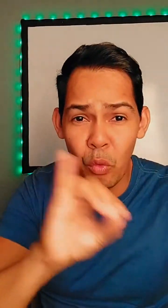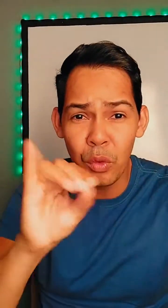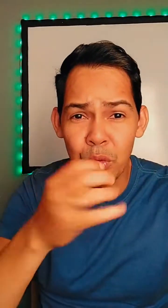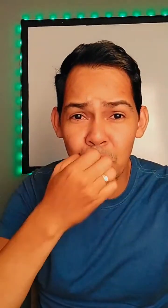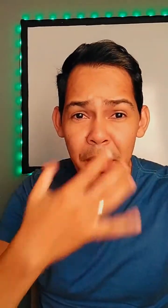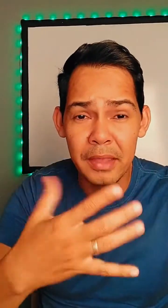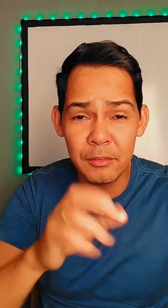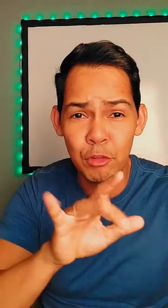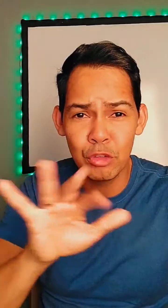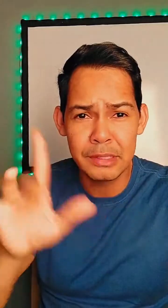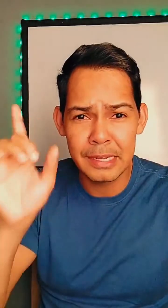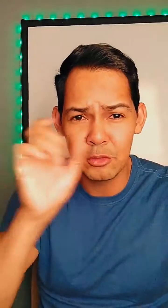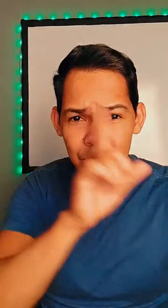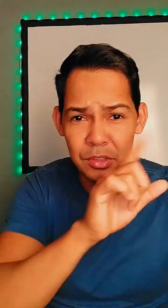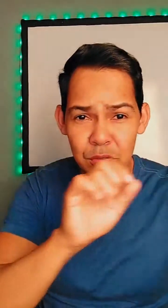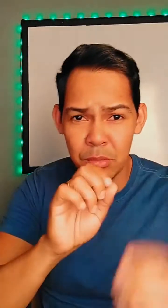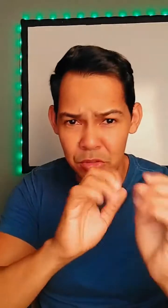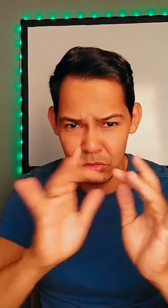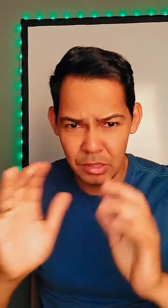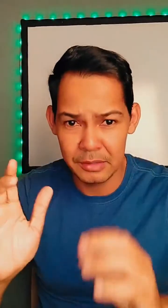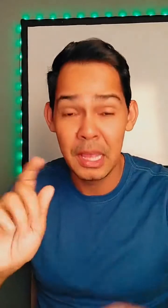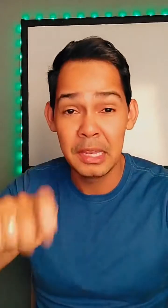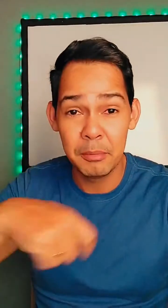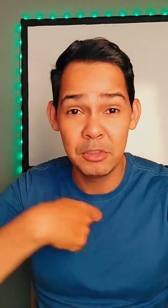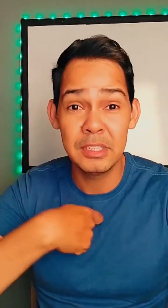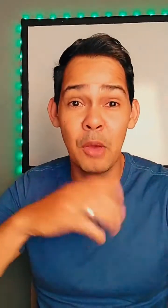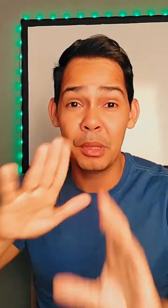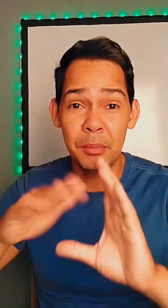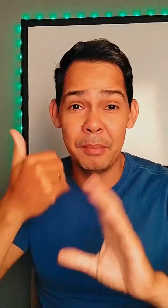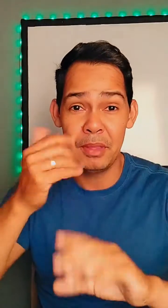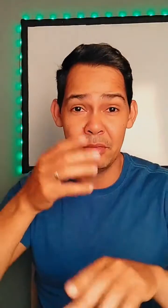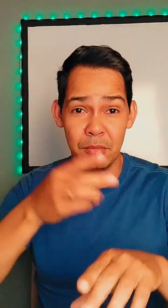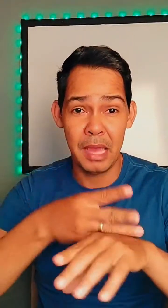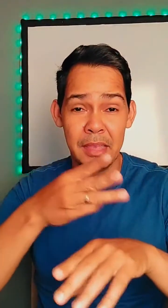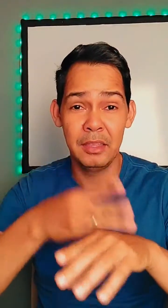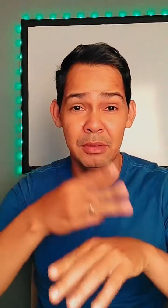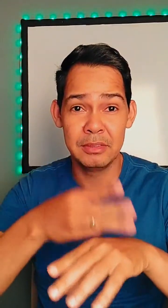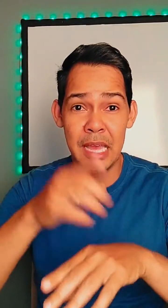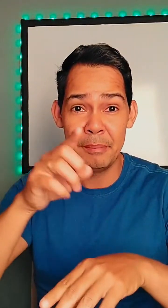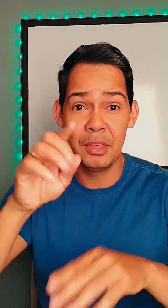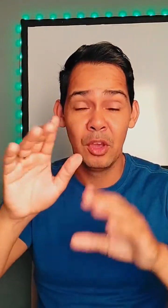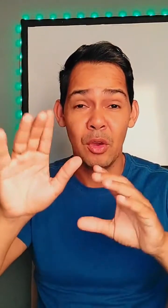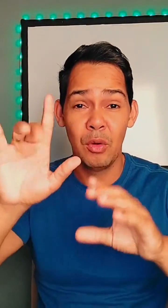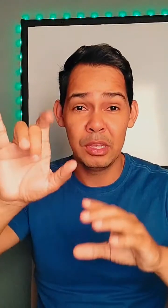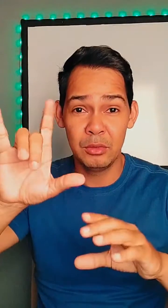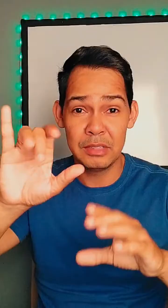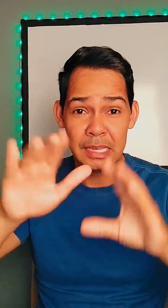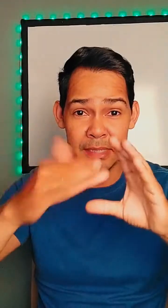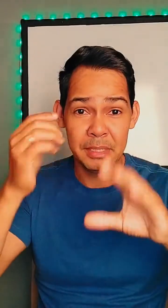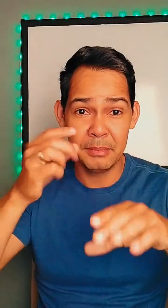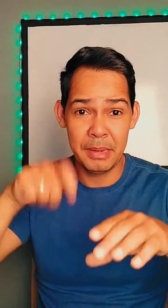tudo bem? Vou soletrar não, difícil. Depois eu soletro. Depois o sinal manda pra mim aqui no WhatsApp ou aqui no Instagram, manda pra mim o